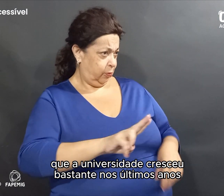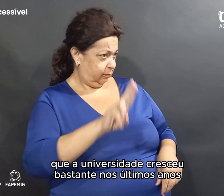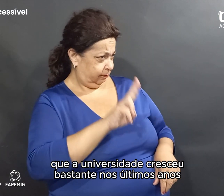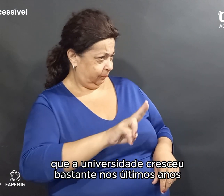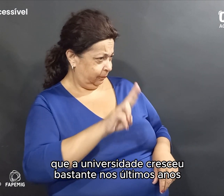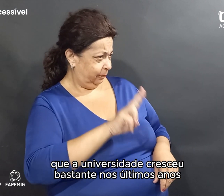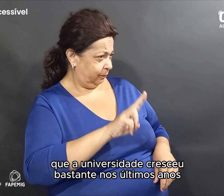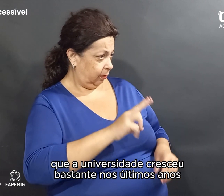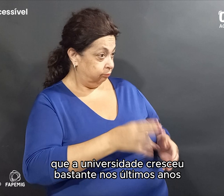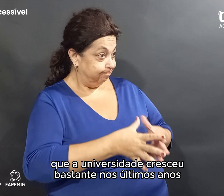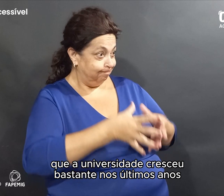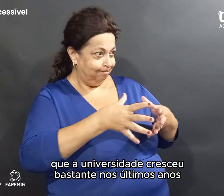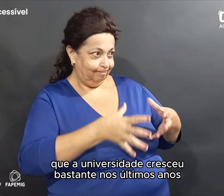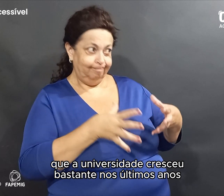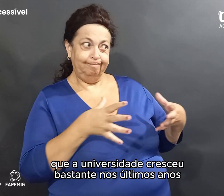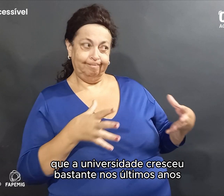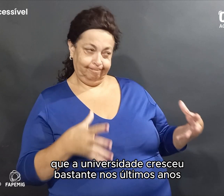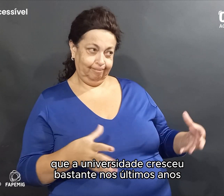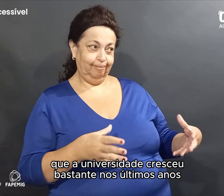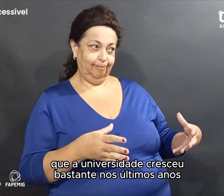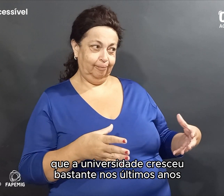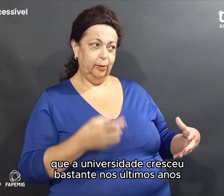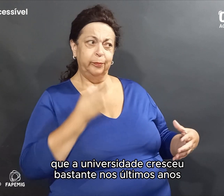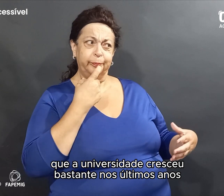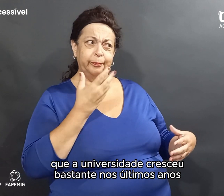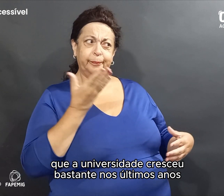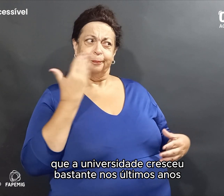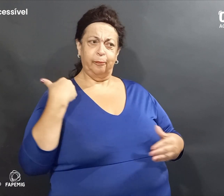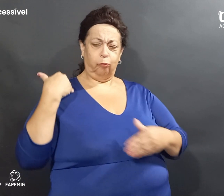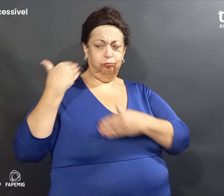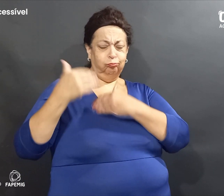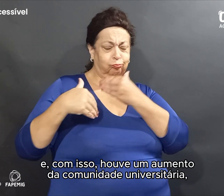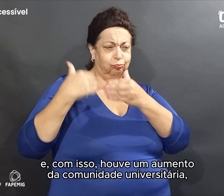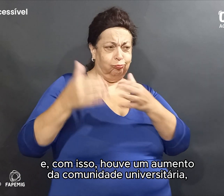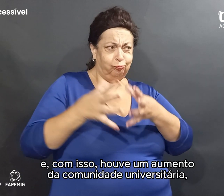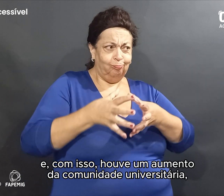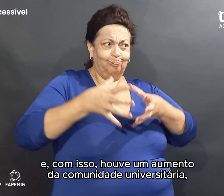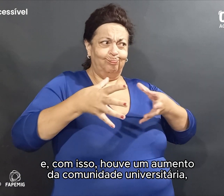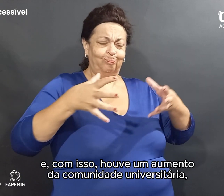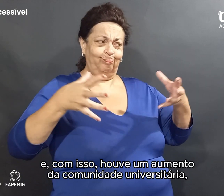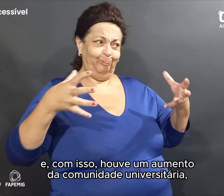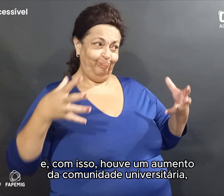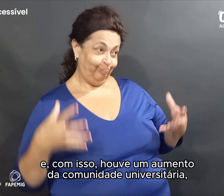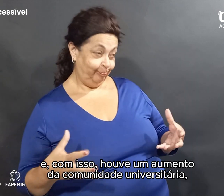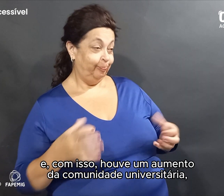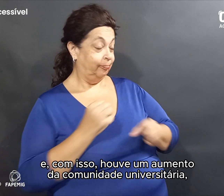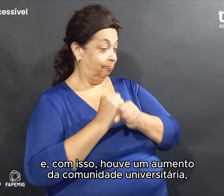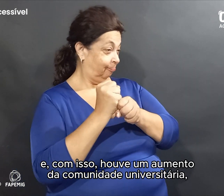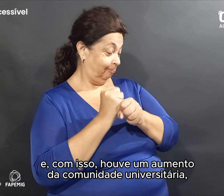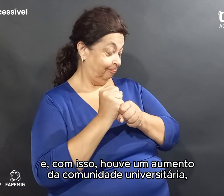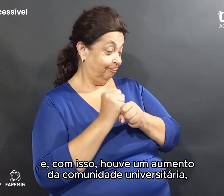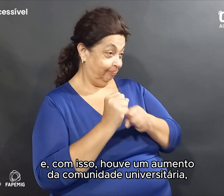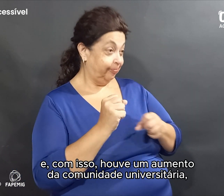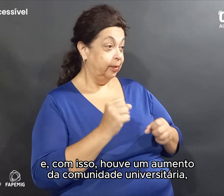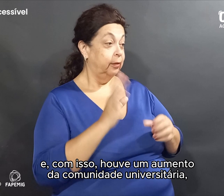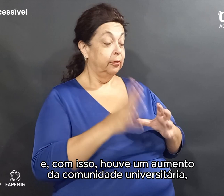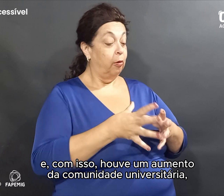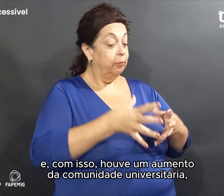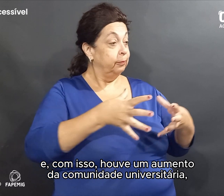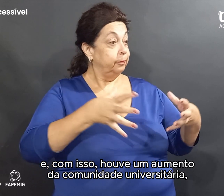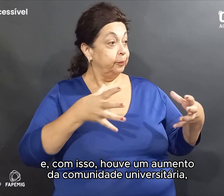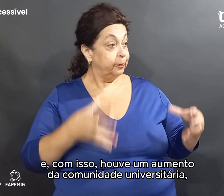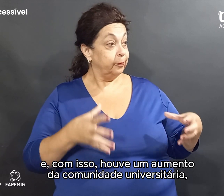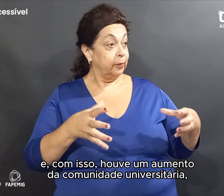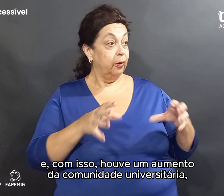ela cresceu bastante nos últimos anos e com isso houve um aumento da